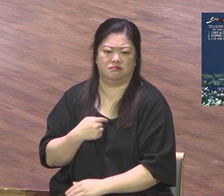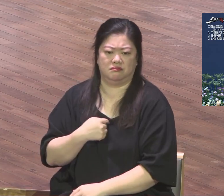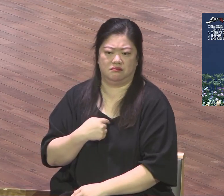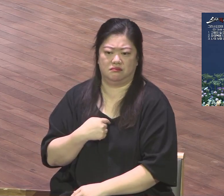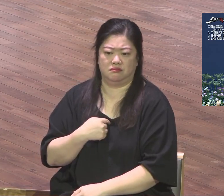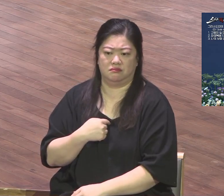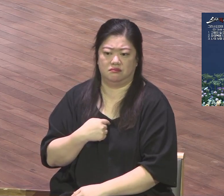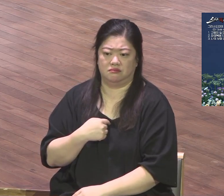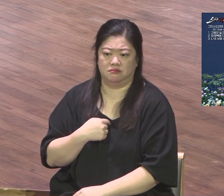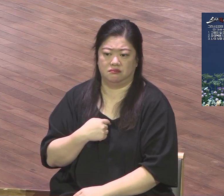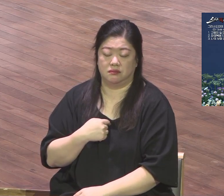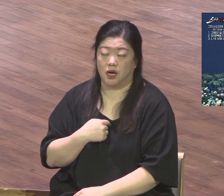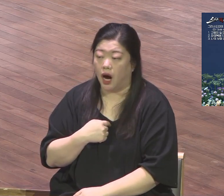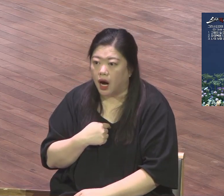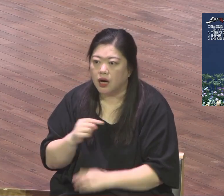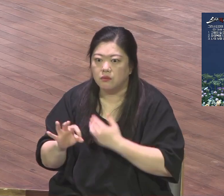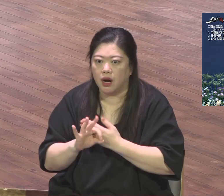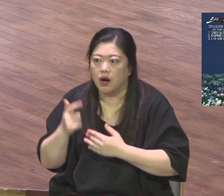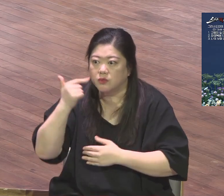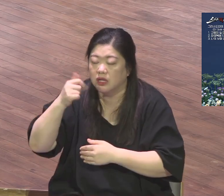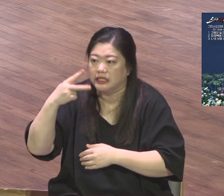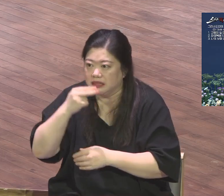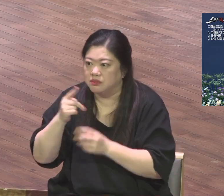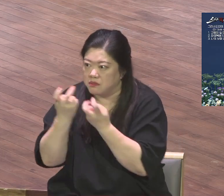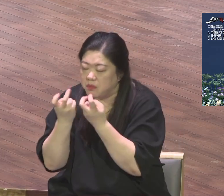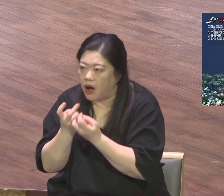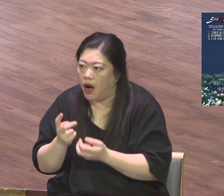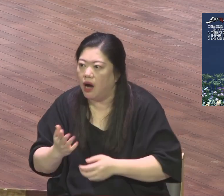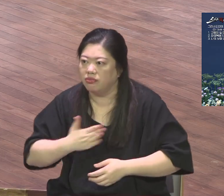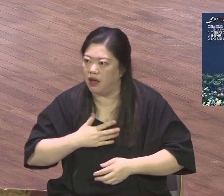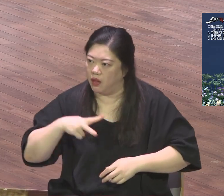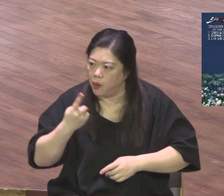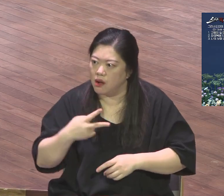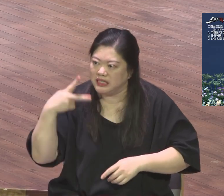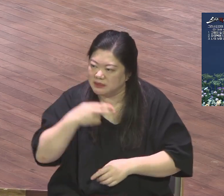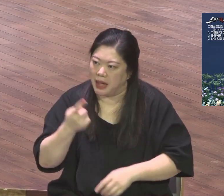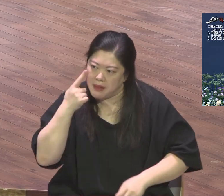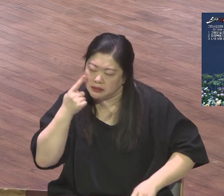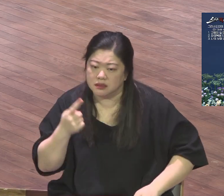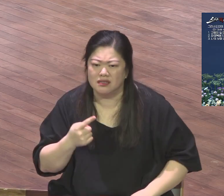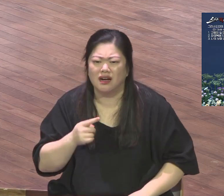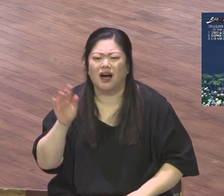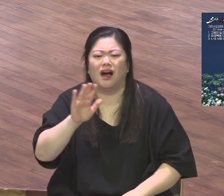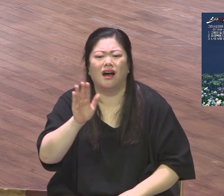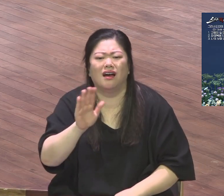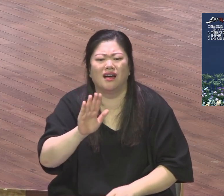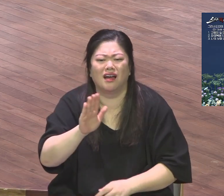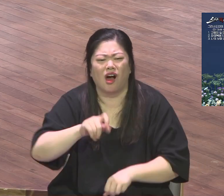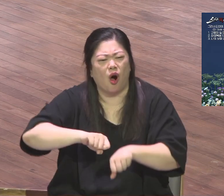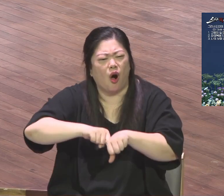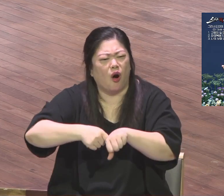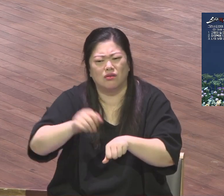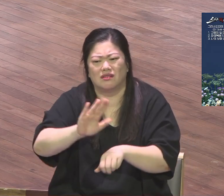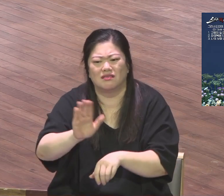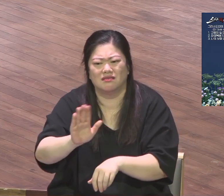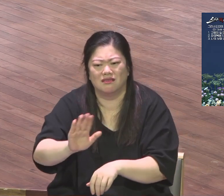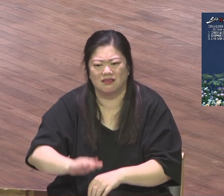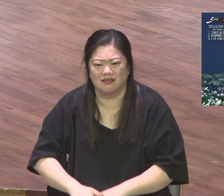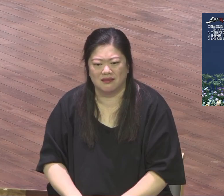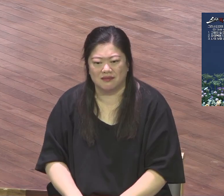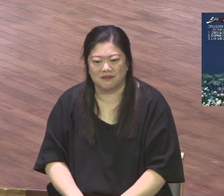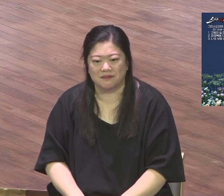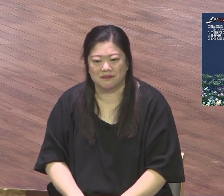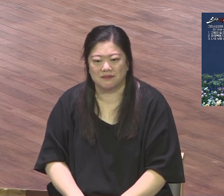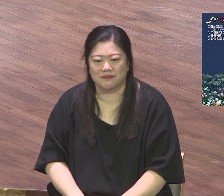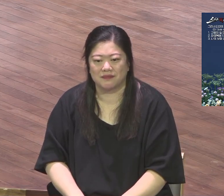이미 종교학자 마르틴 루터가 얘기했잖아요. 많은 제사장의 원리. 모든